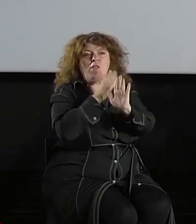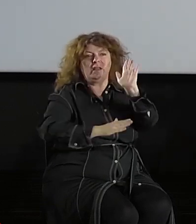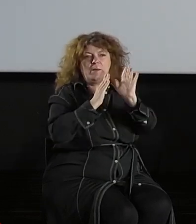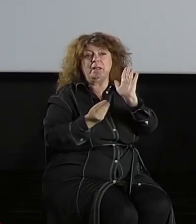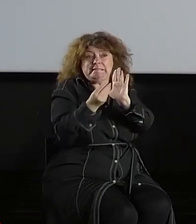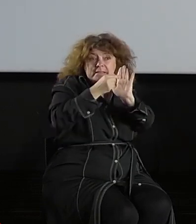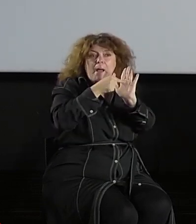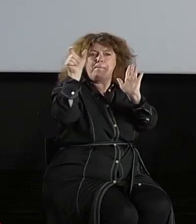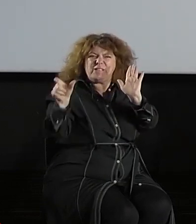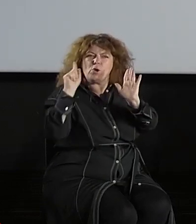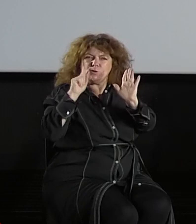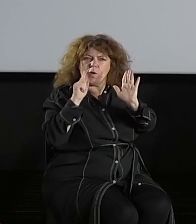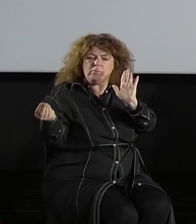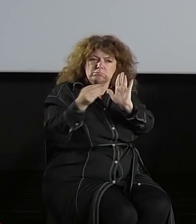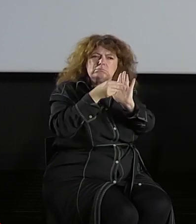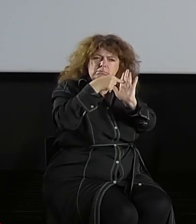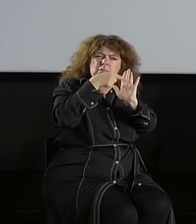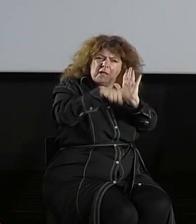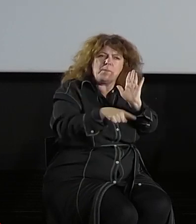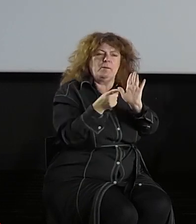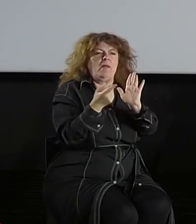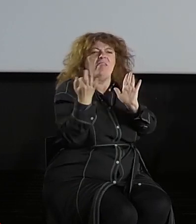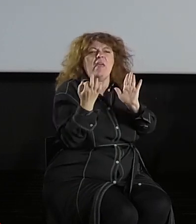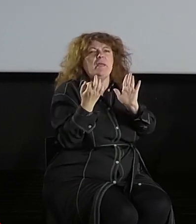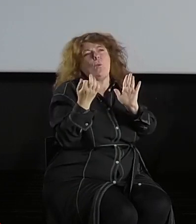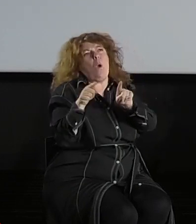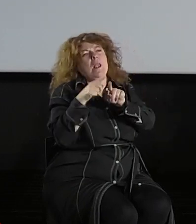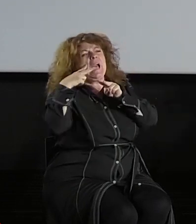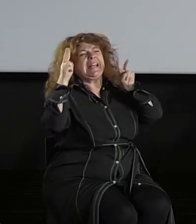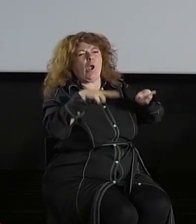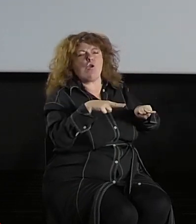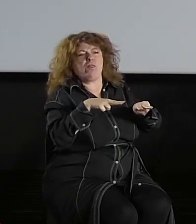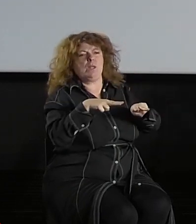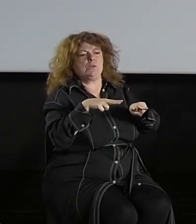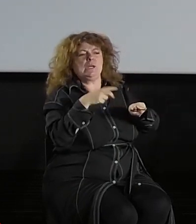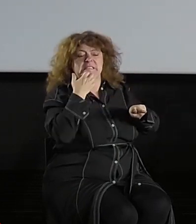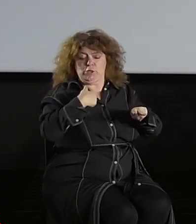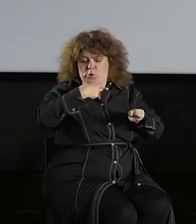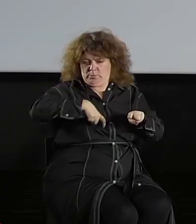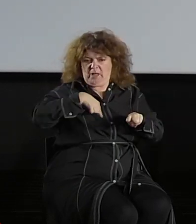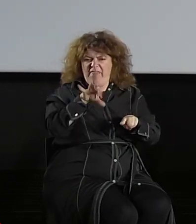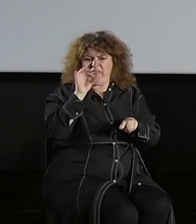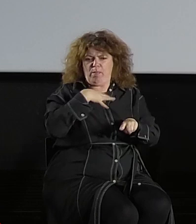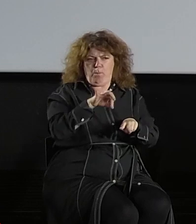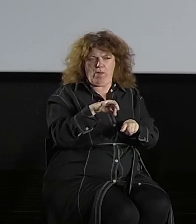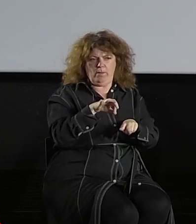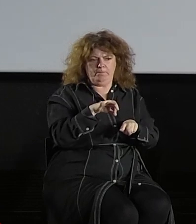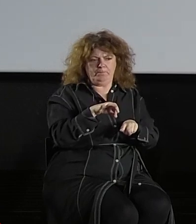personas sordas Eh pues que tenían que tener un reconocimiento de que ellos podían decidir eh en su total